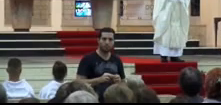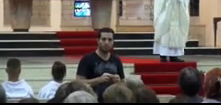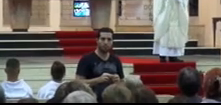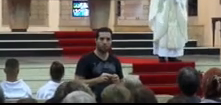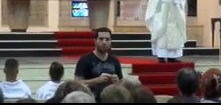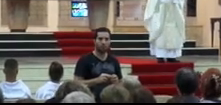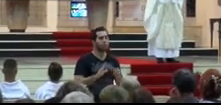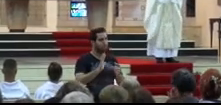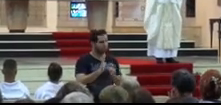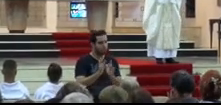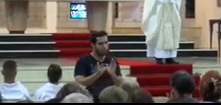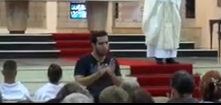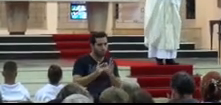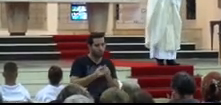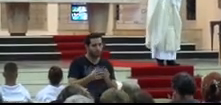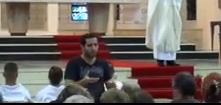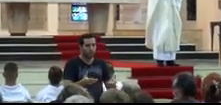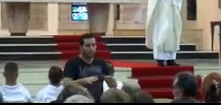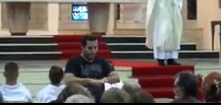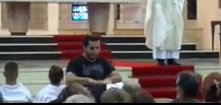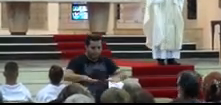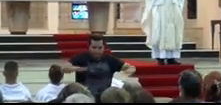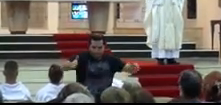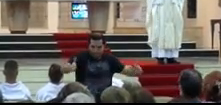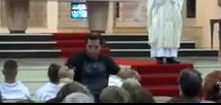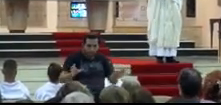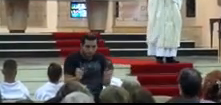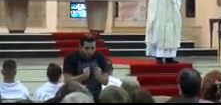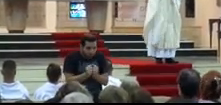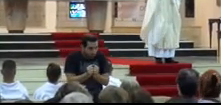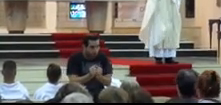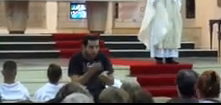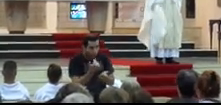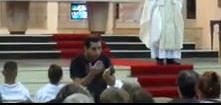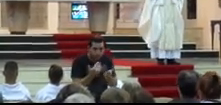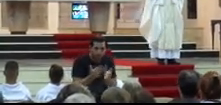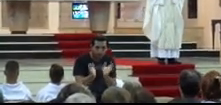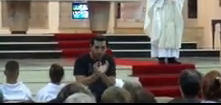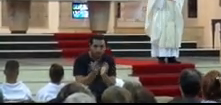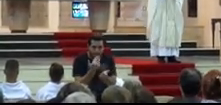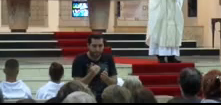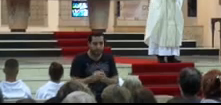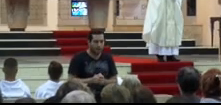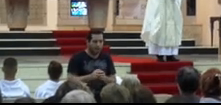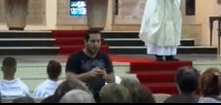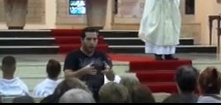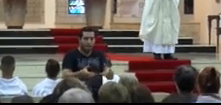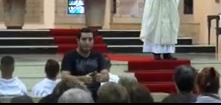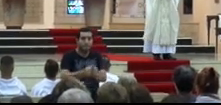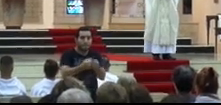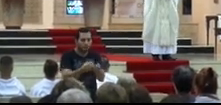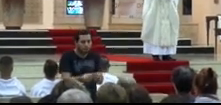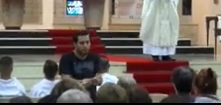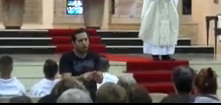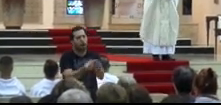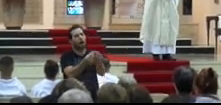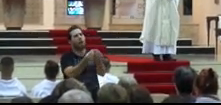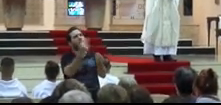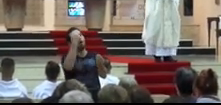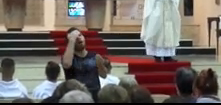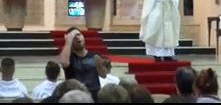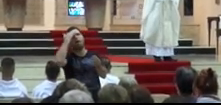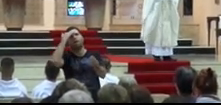abençoa, dá graças, partilha com Deus, alimenta o povo. Fazer isto em